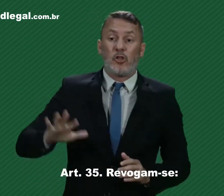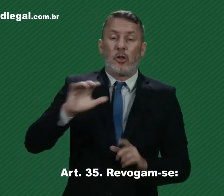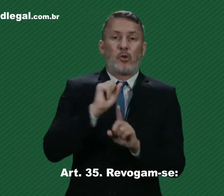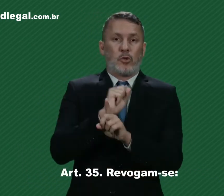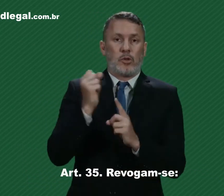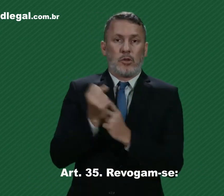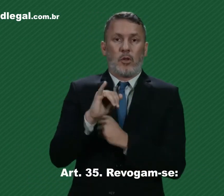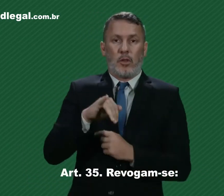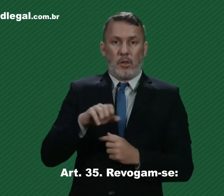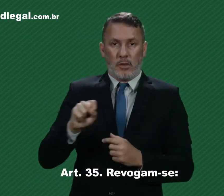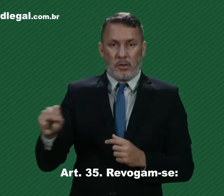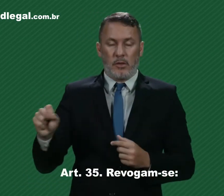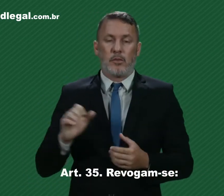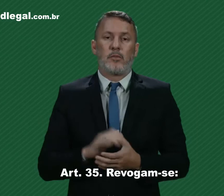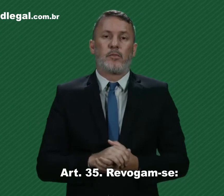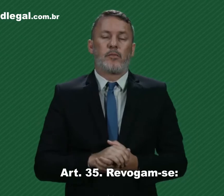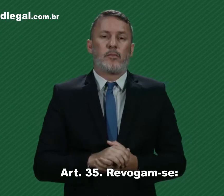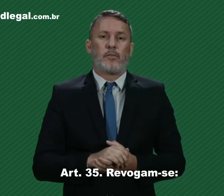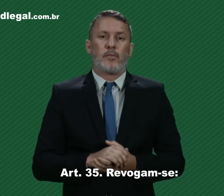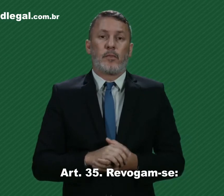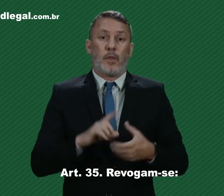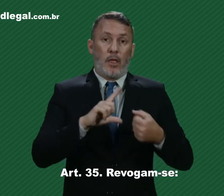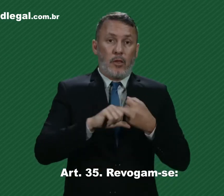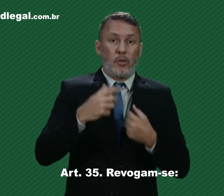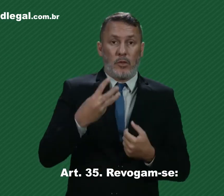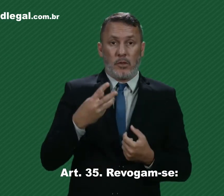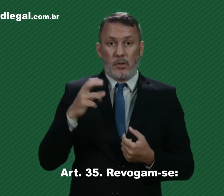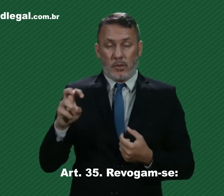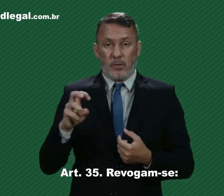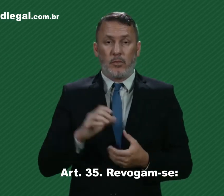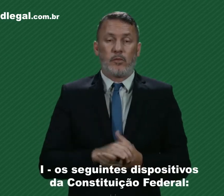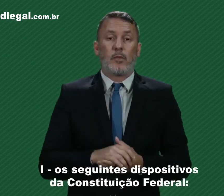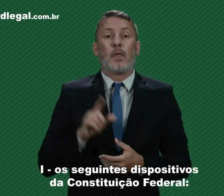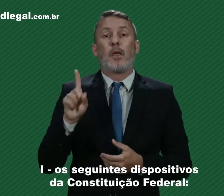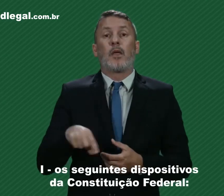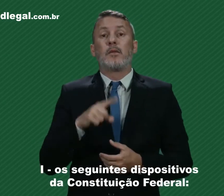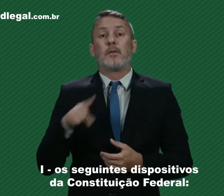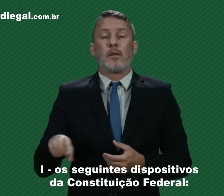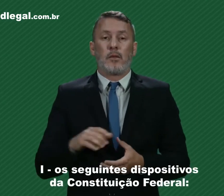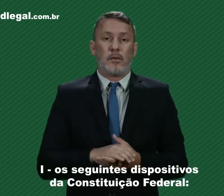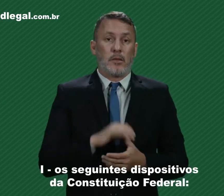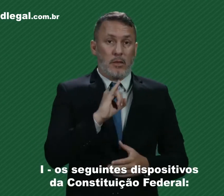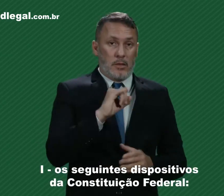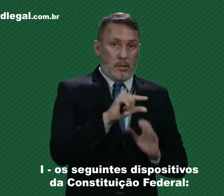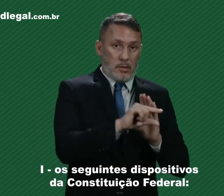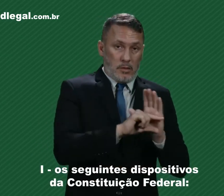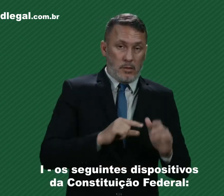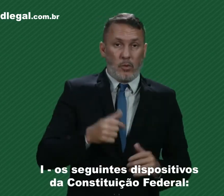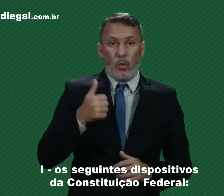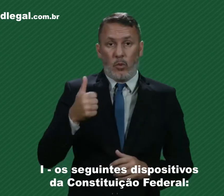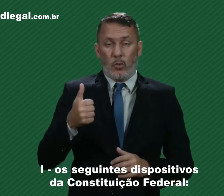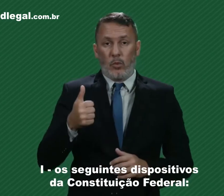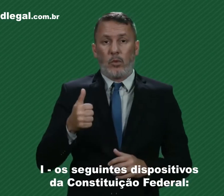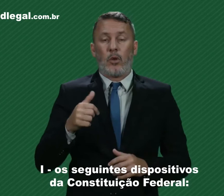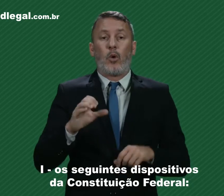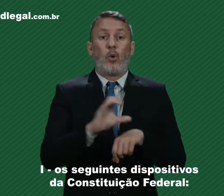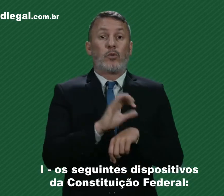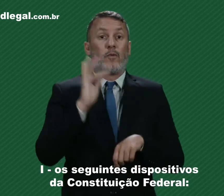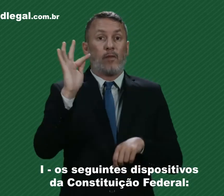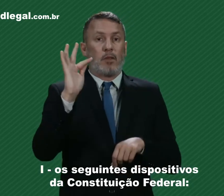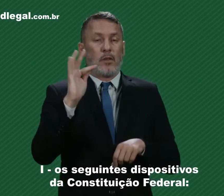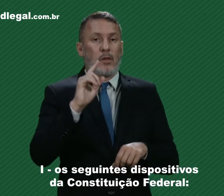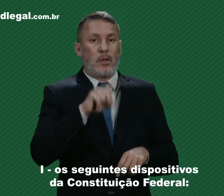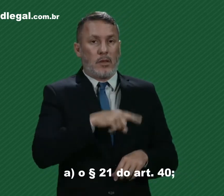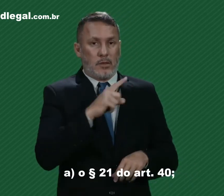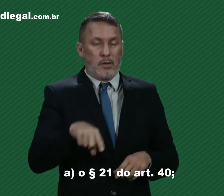social. Artigo 35. Revogam-se: Inciso 1. Os seguintes dispositivos da